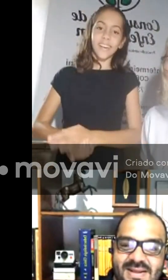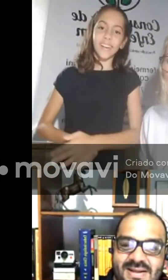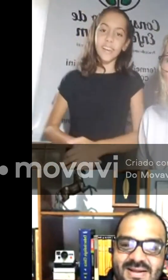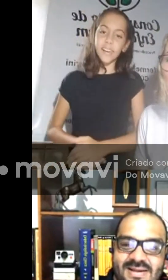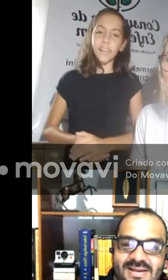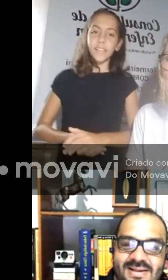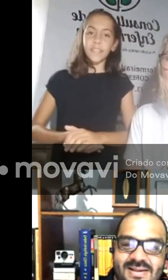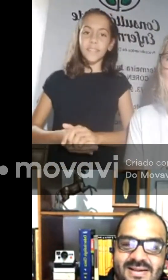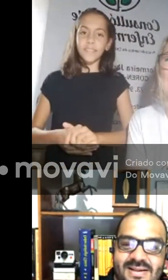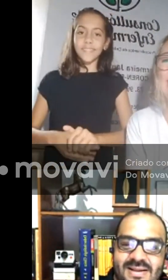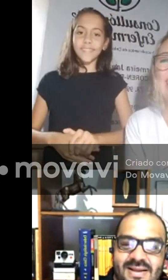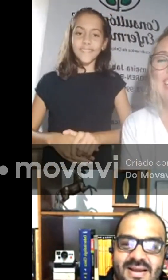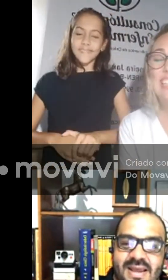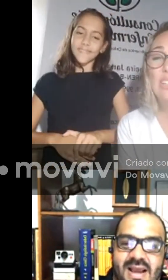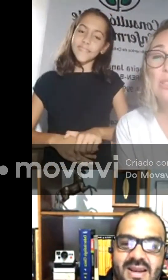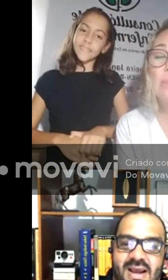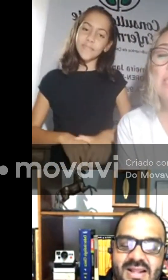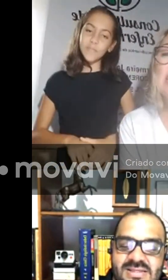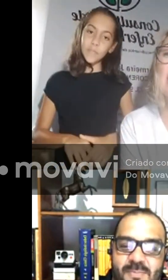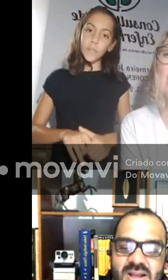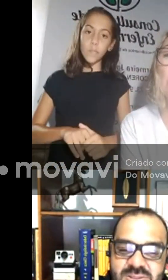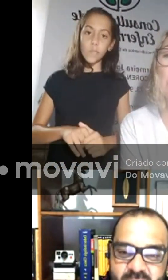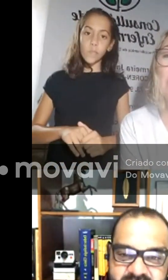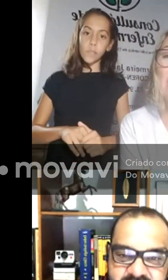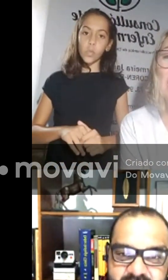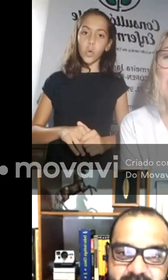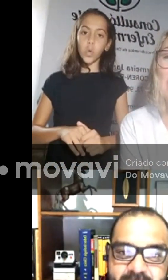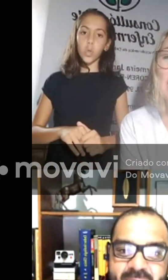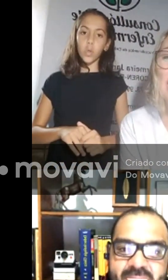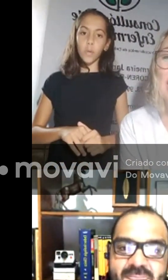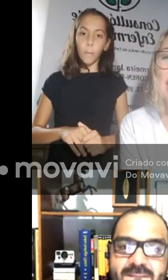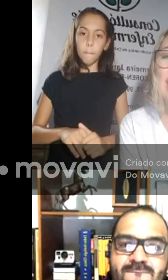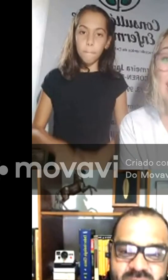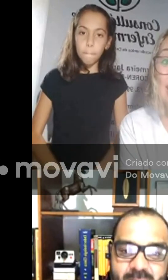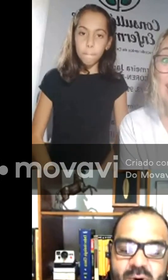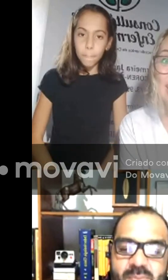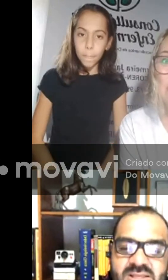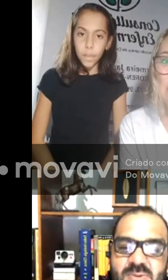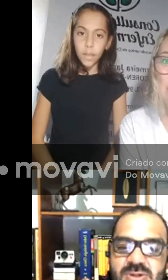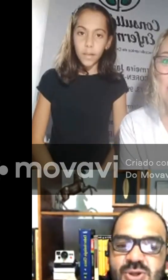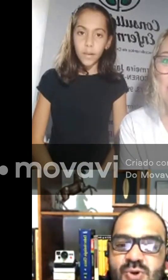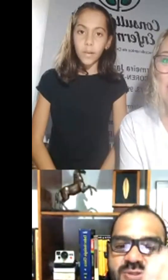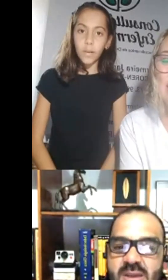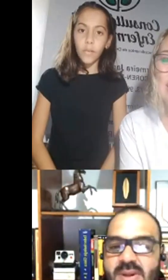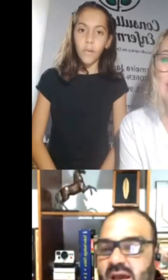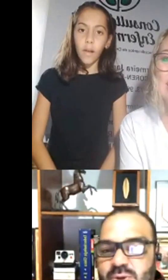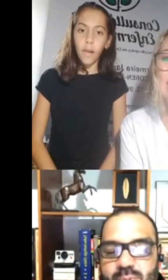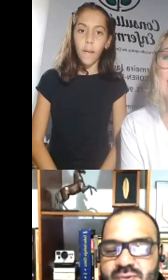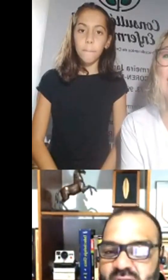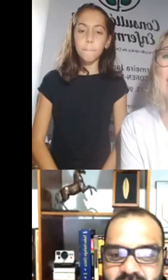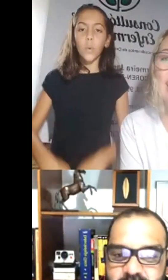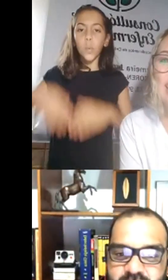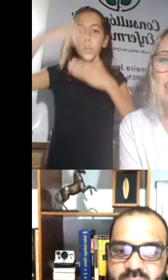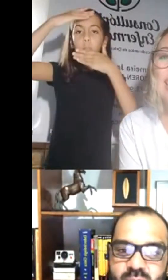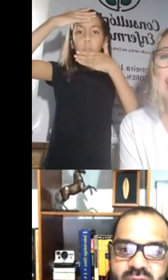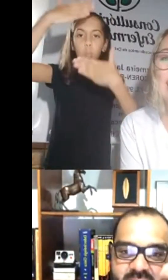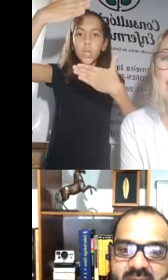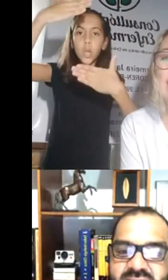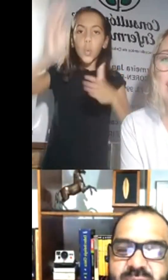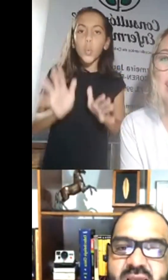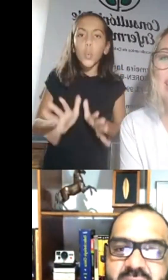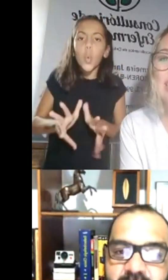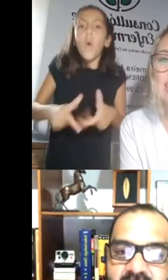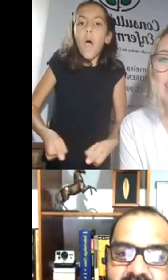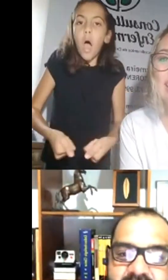Obrigada, obrigada. Então, Eu nós queria vamos agradecer a encerrando. participação. Tá bom, a participação de todos aí, obrigado. Não pude falar o nome de todo mundo aí,